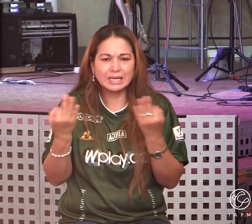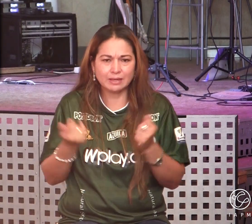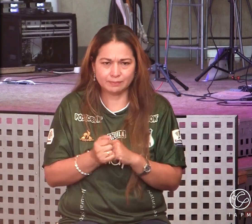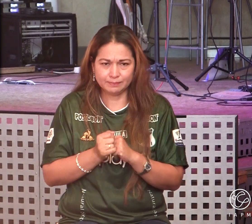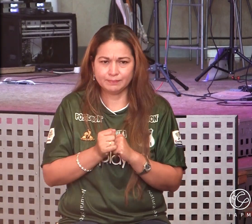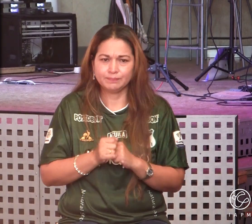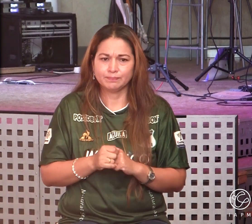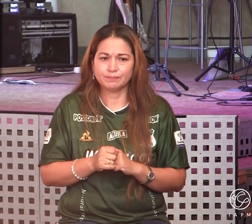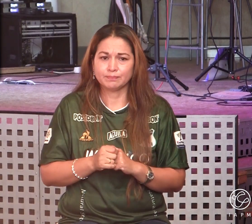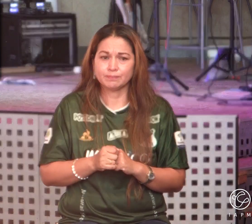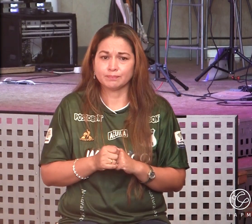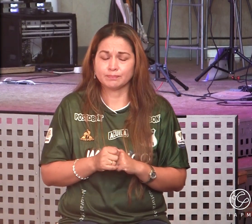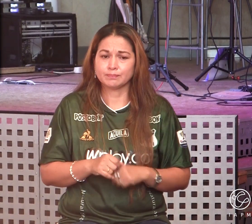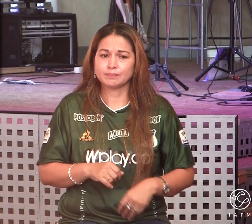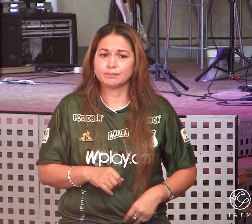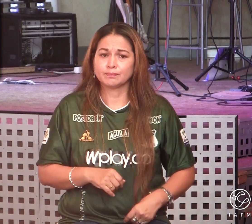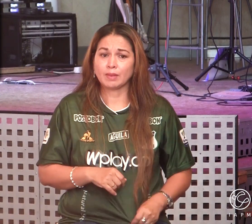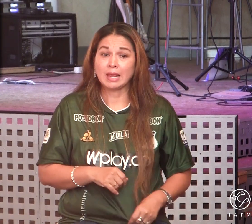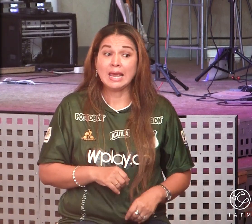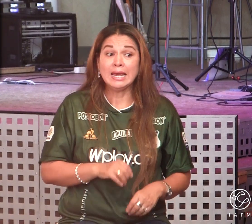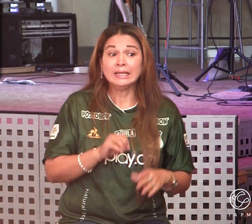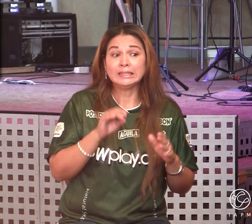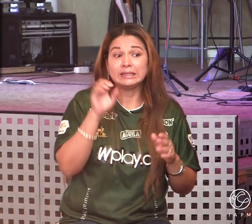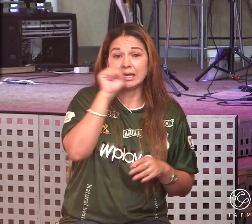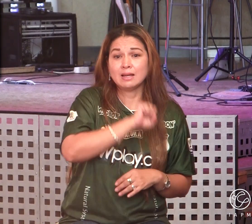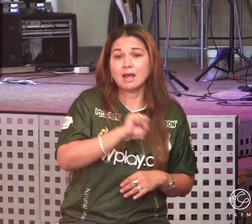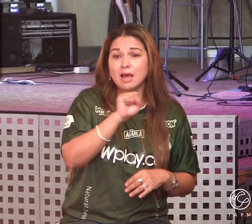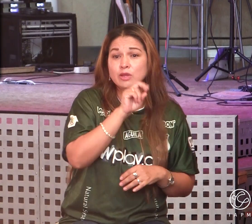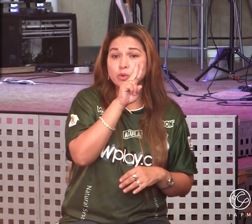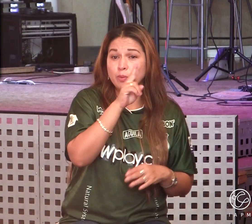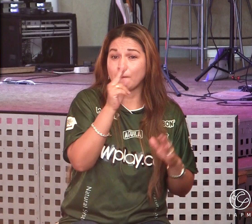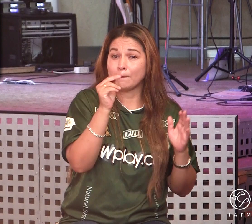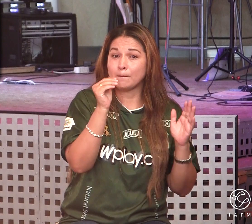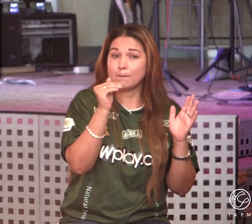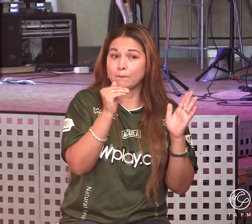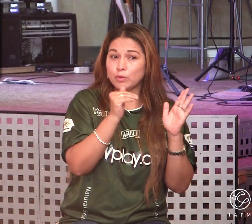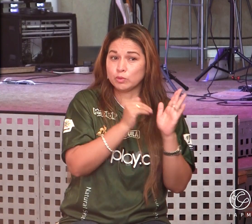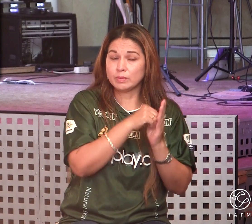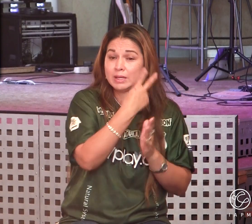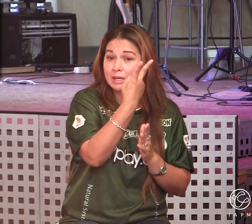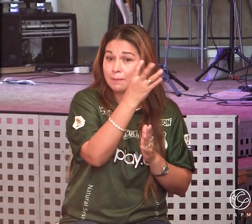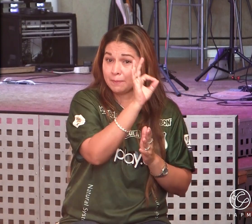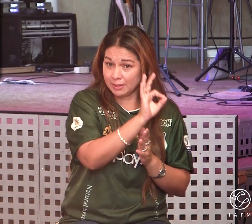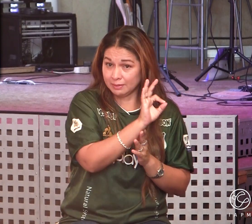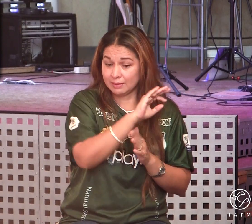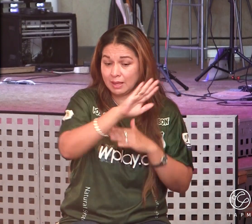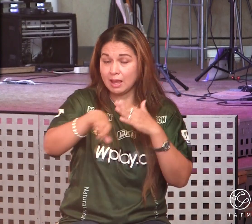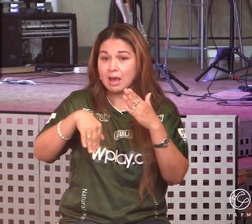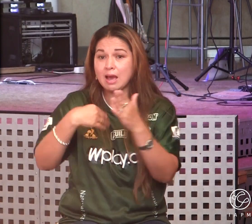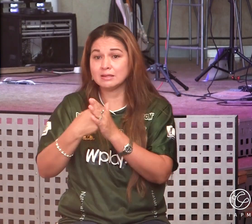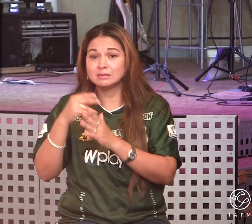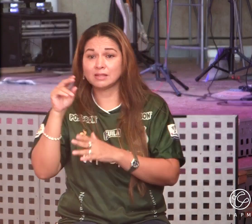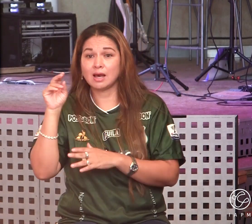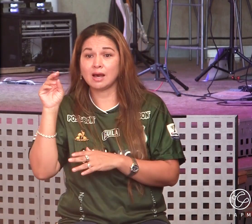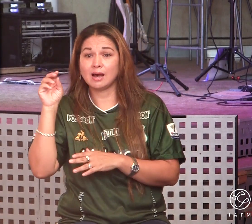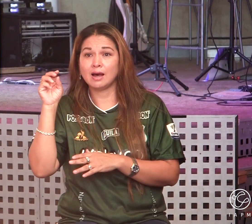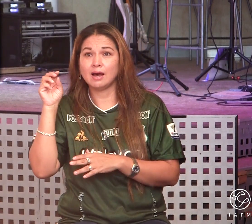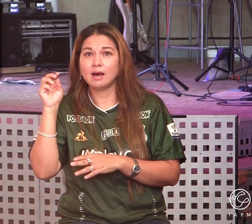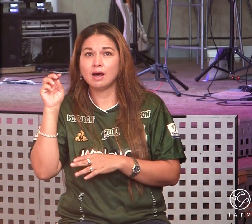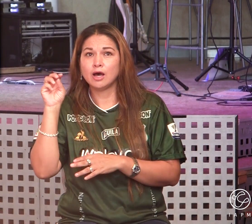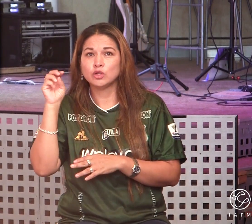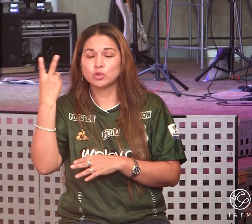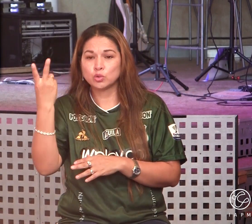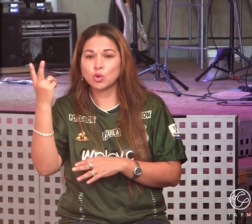es una década crucial. Y creo que ha empezado a pasar, ha empezado a suceder. De hecho, mucho de lo que vimos y de